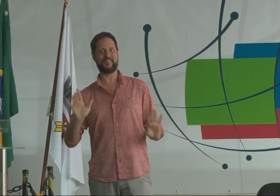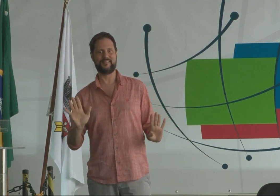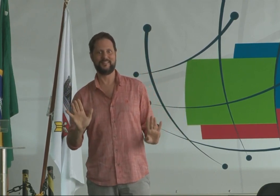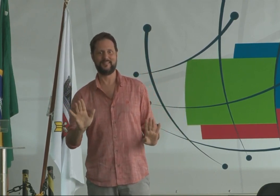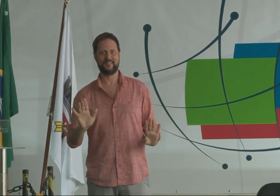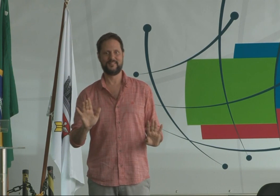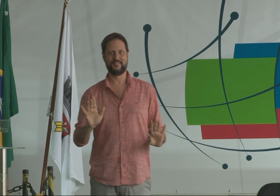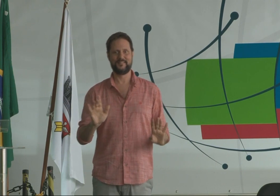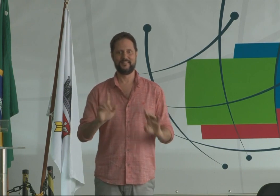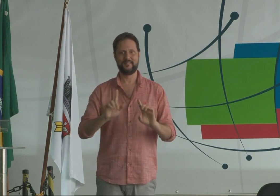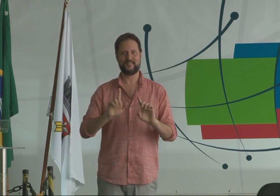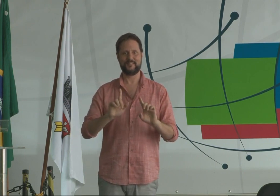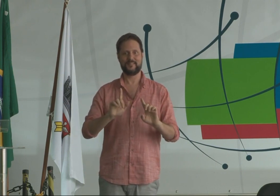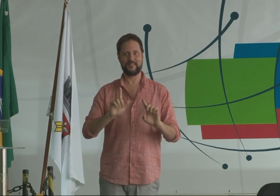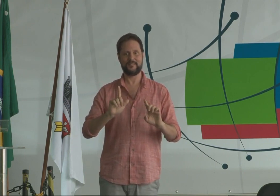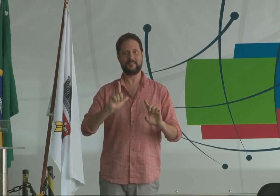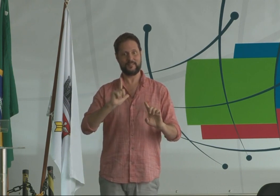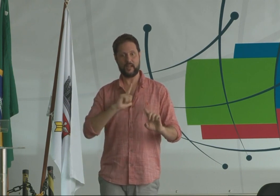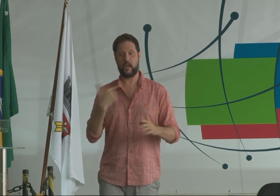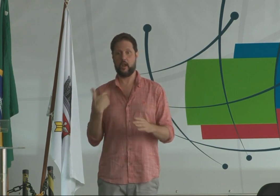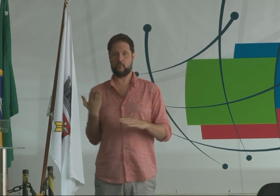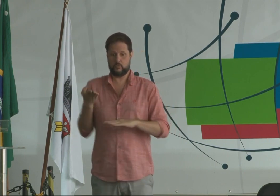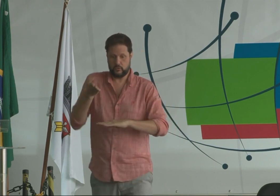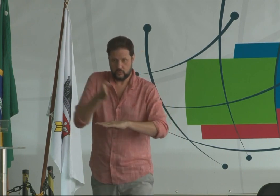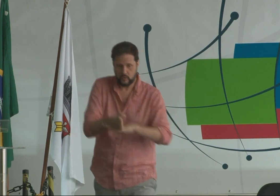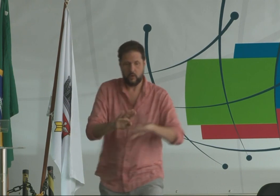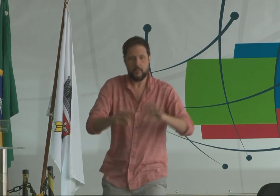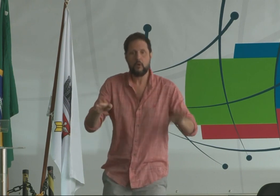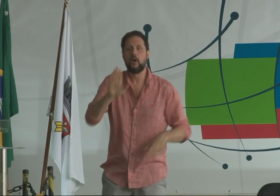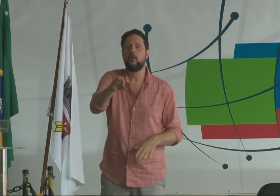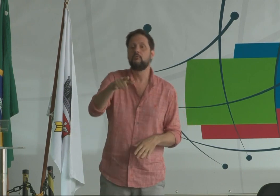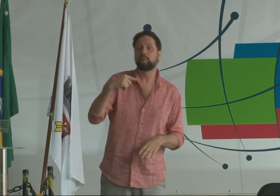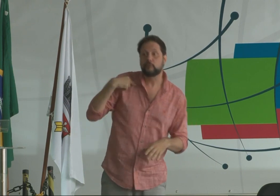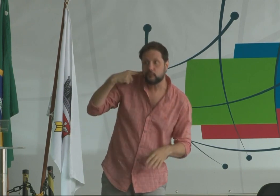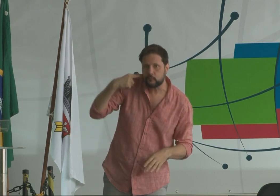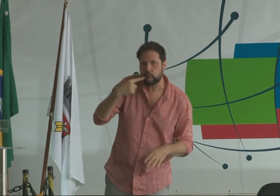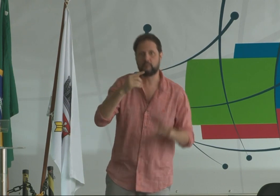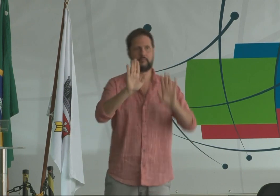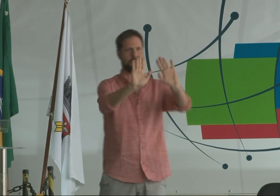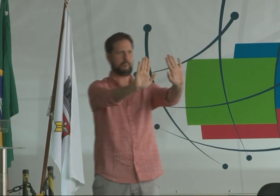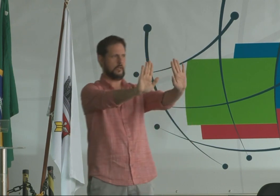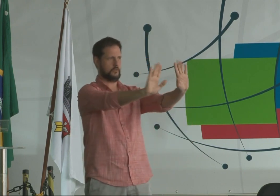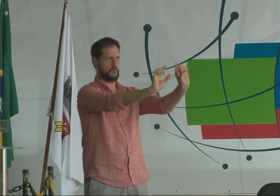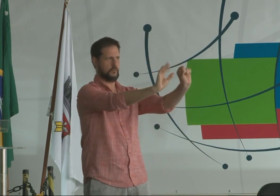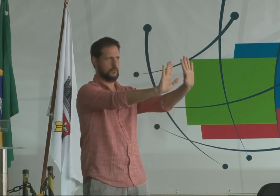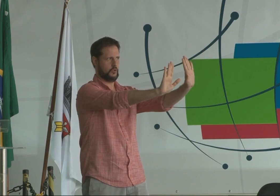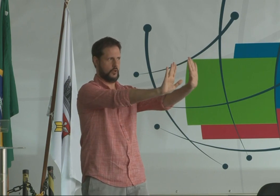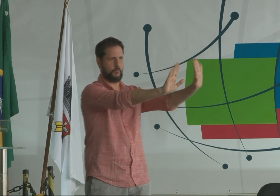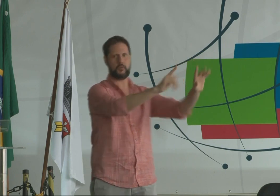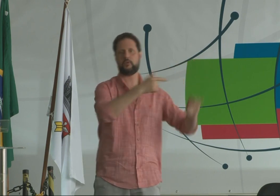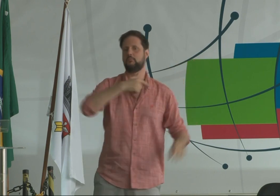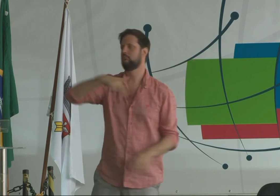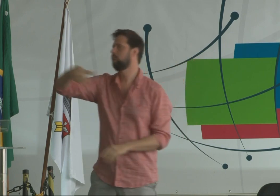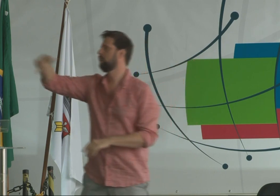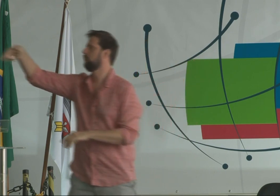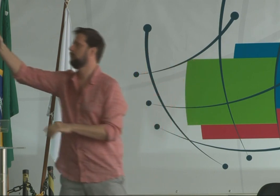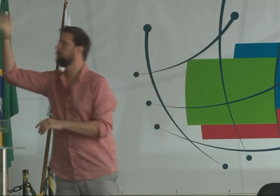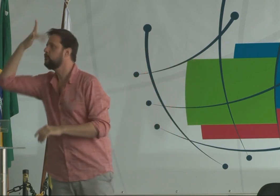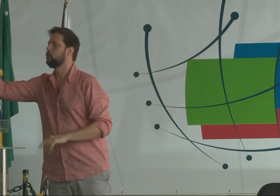de... Existe a Liga dos do aeroporto? Então, por exemplo, quando eu entro lá, e eu chego logo quando eu falo com os seus furtos, a pessoa fala,